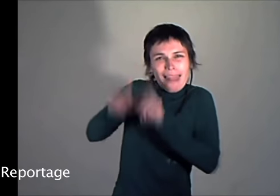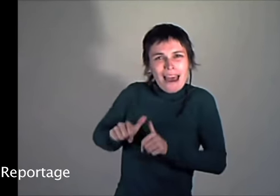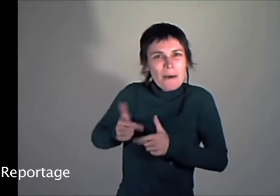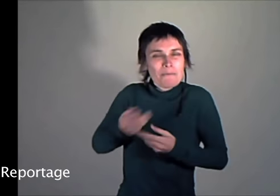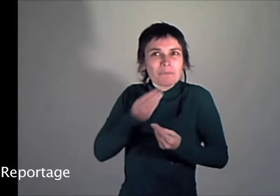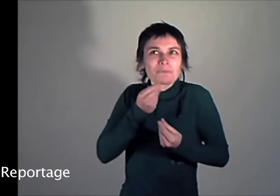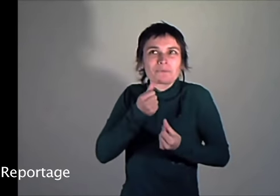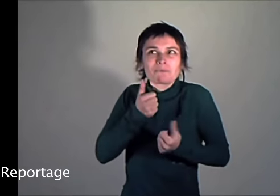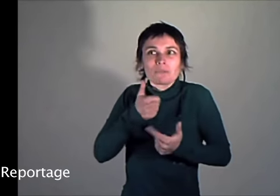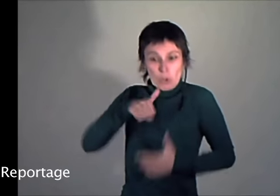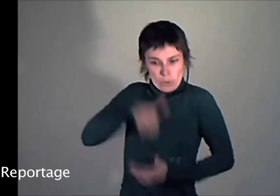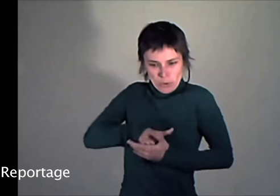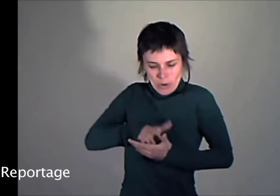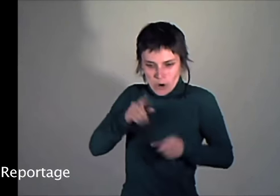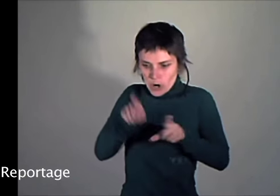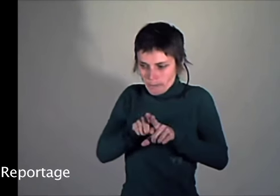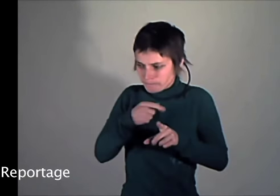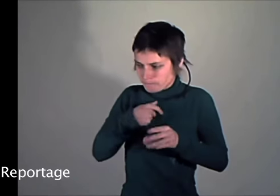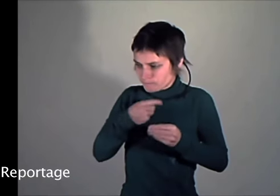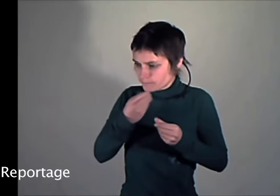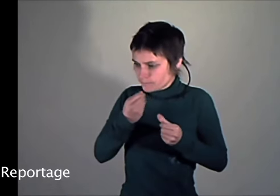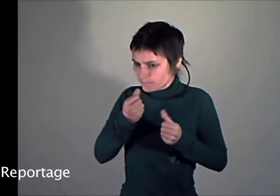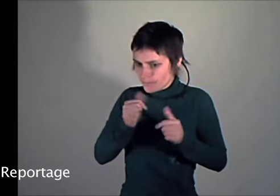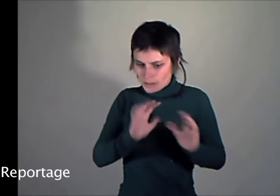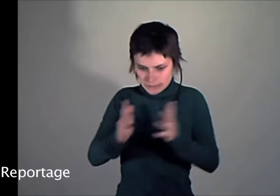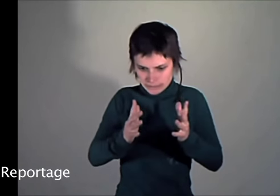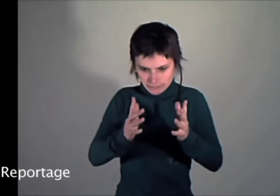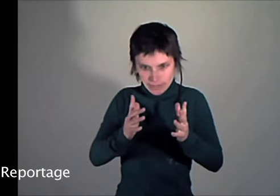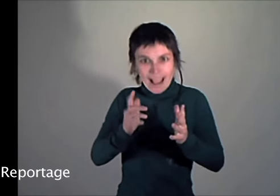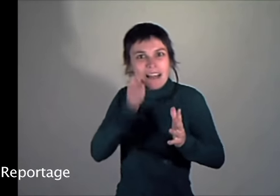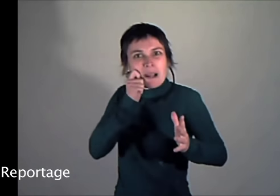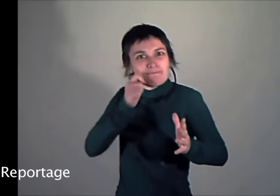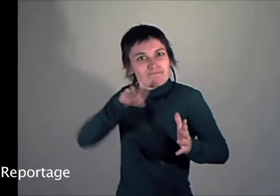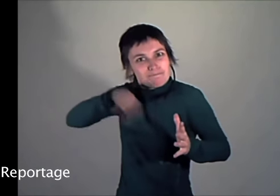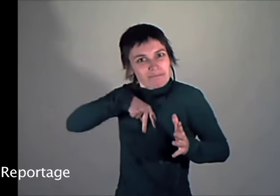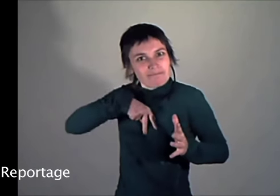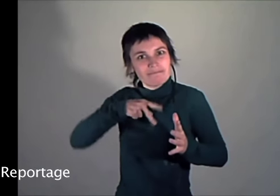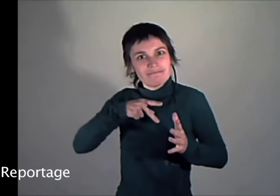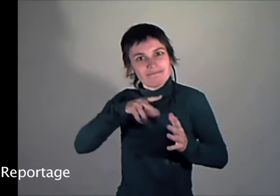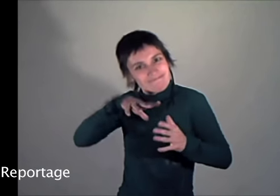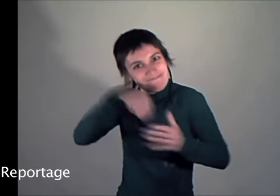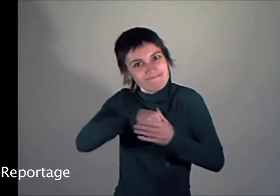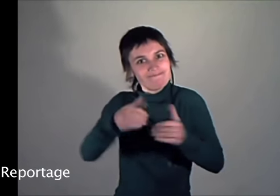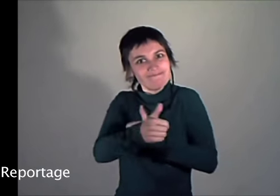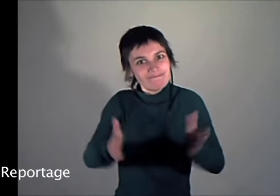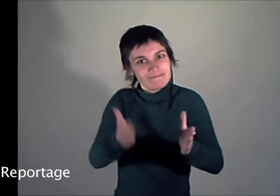fait partie de ma constitution psychologique, par exemple, de ma construction psychologique. C'est un peu une